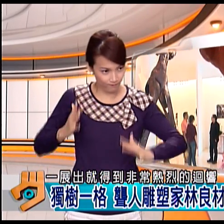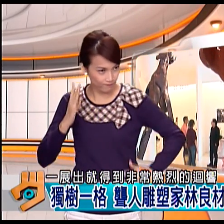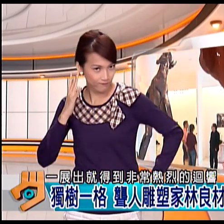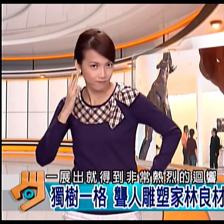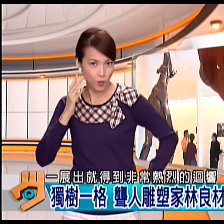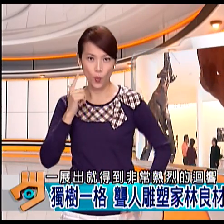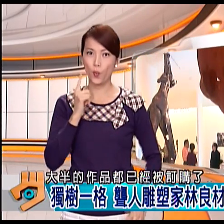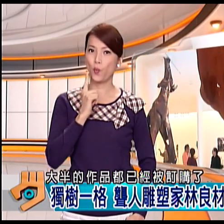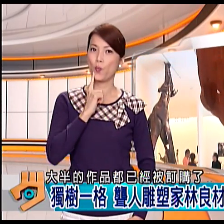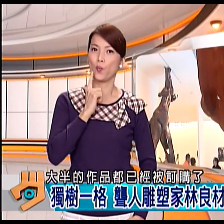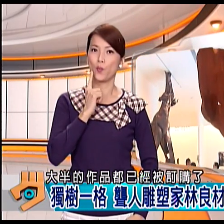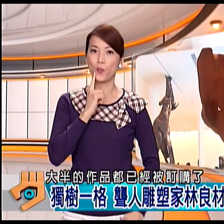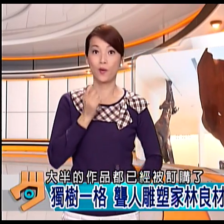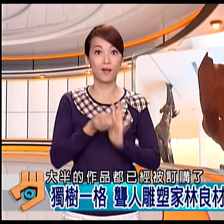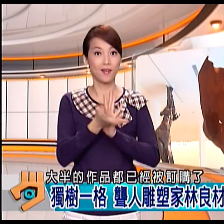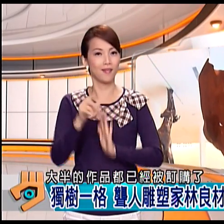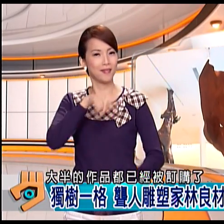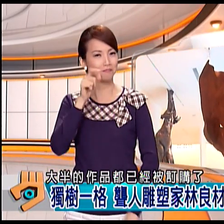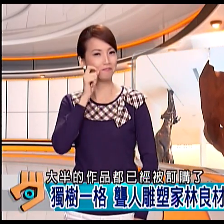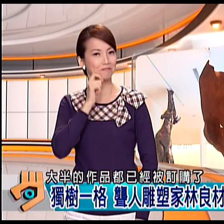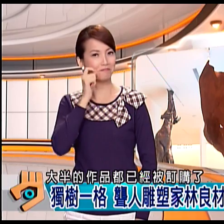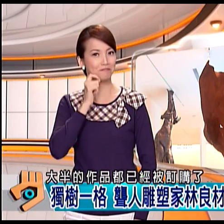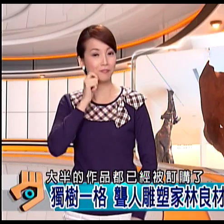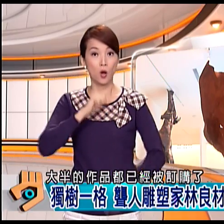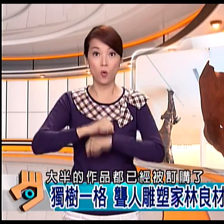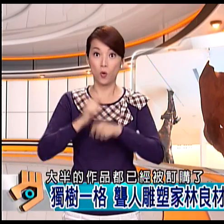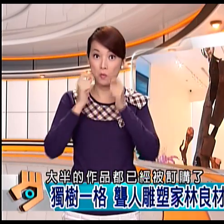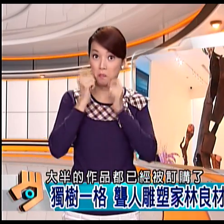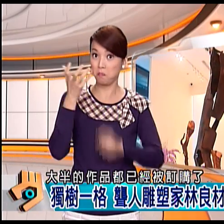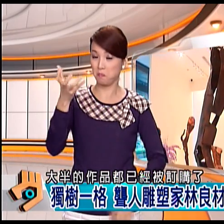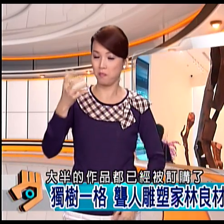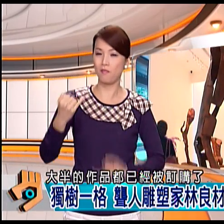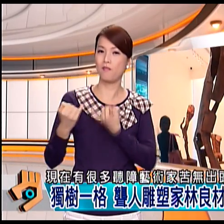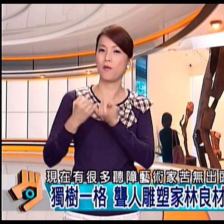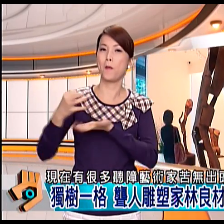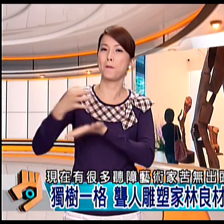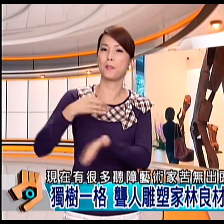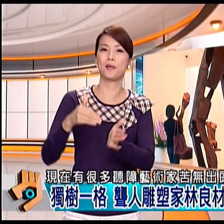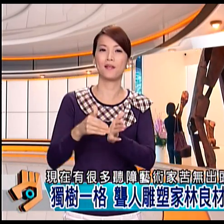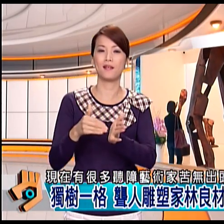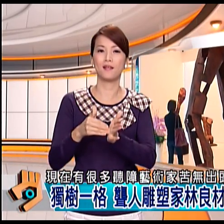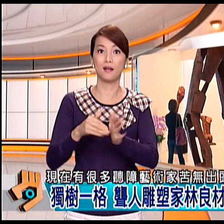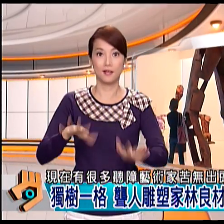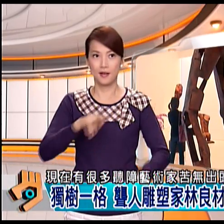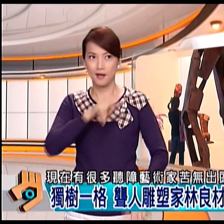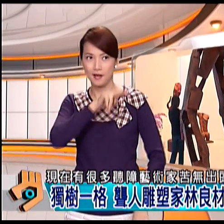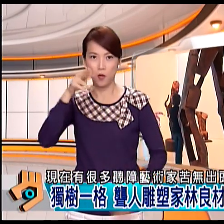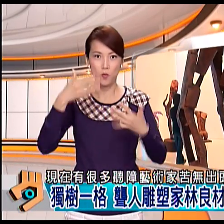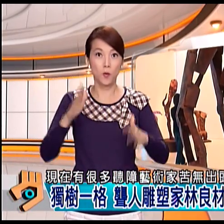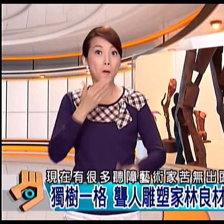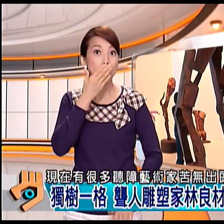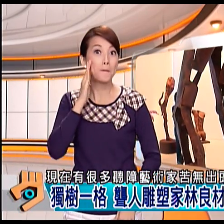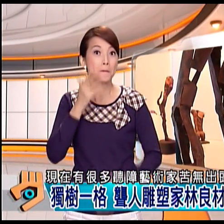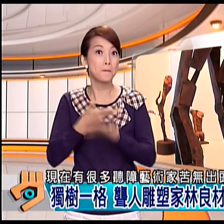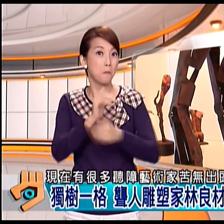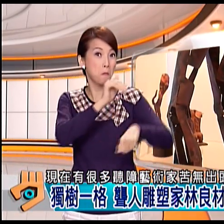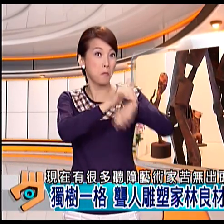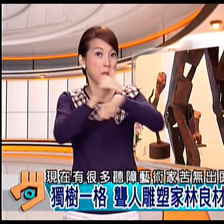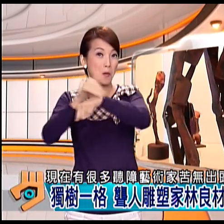响，他有大半的作品都已经被订购了。而现在呢，有很多的听障艺术家是苦无